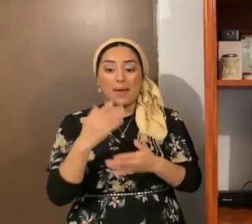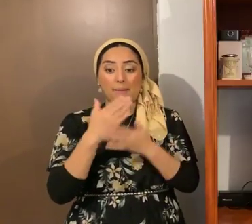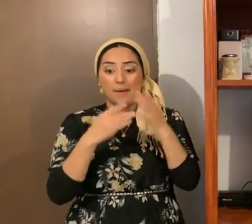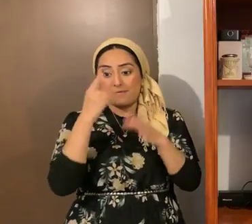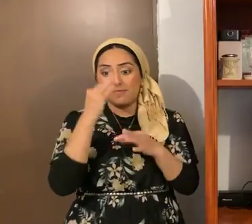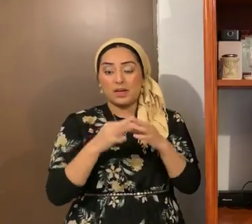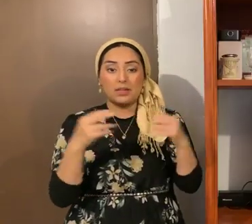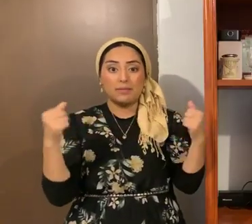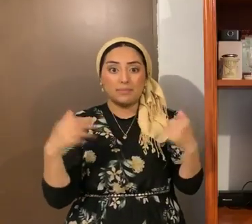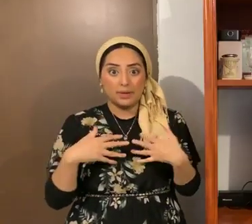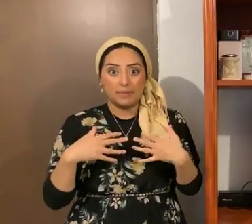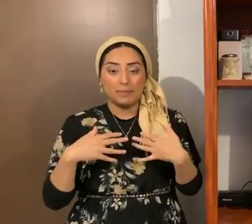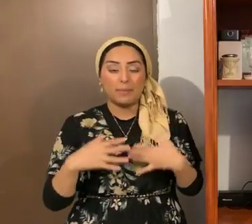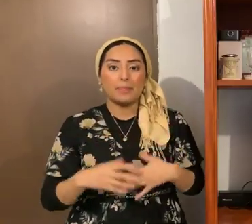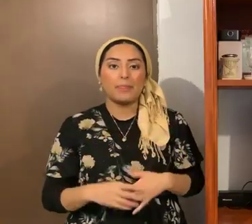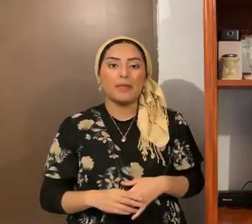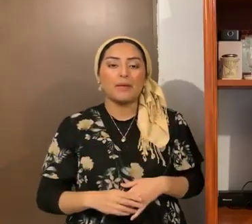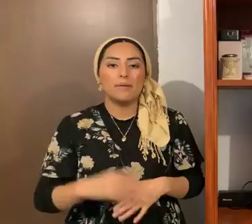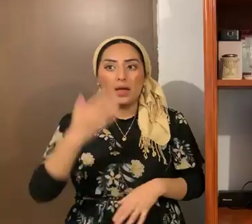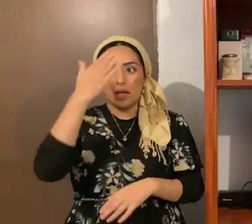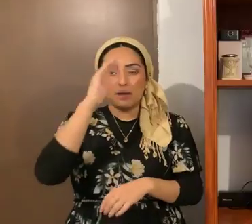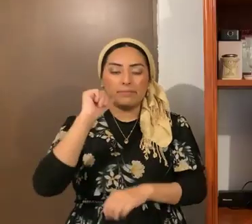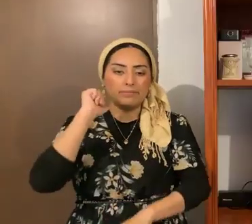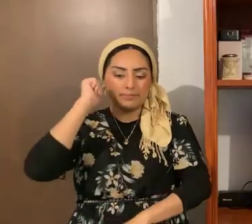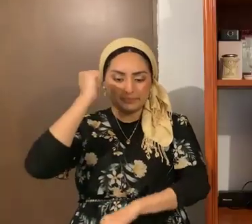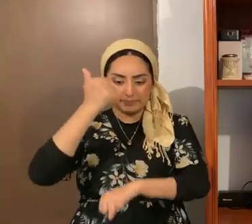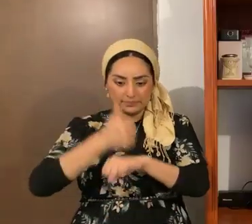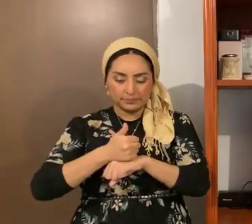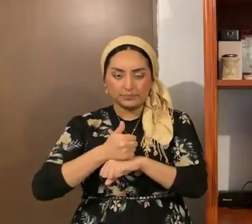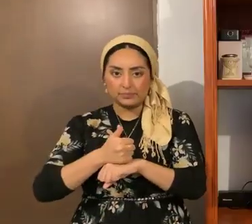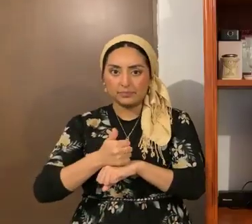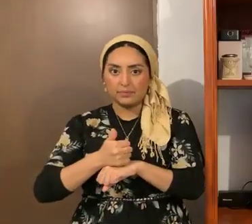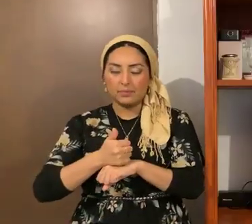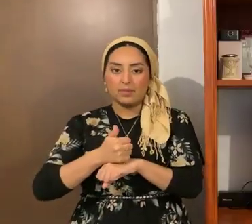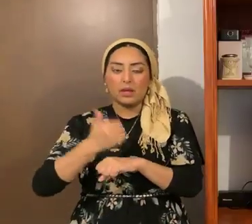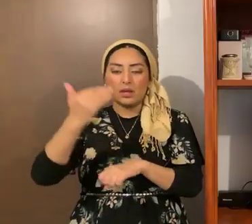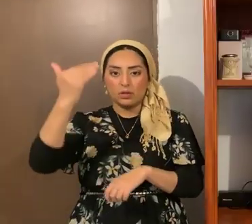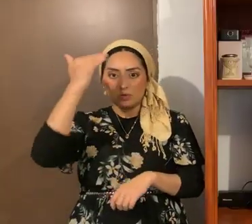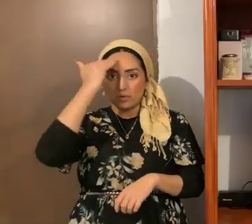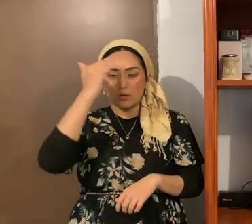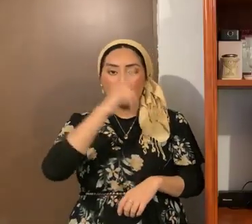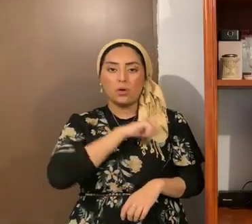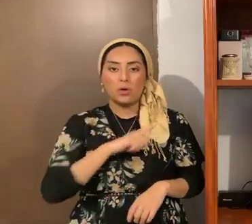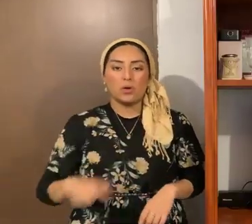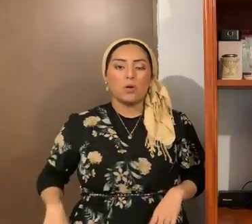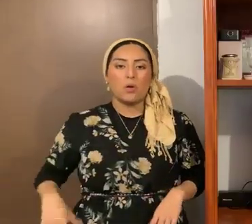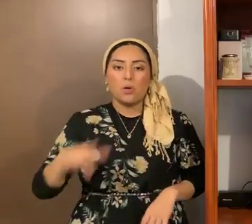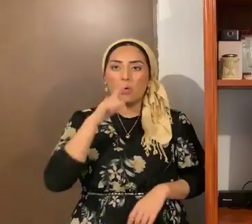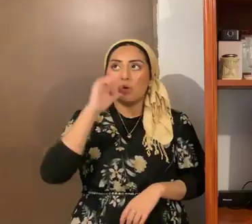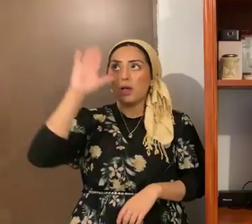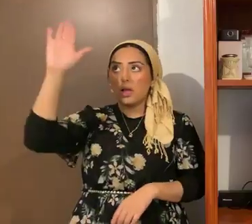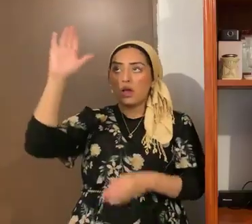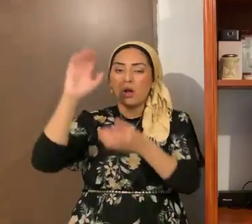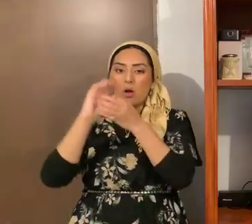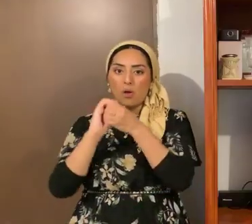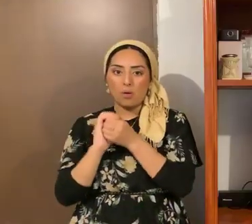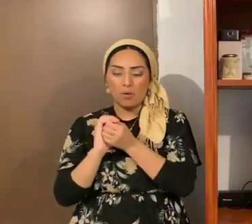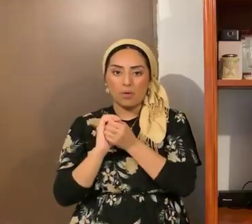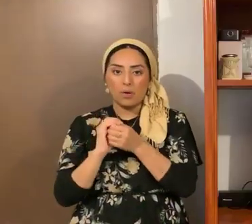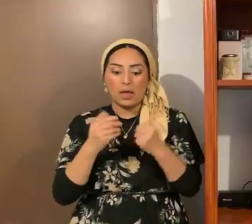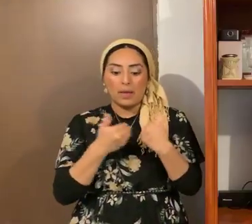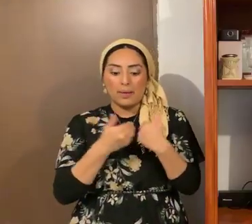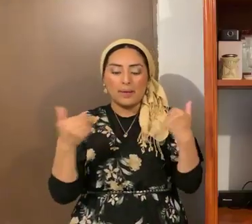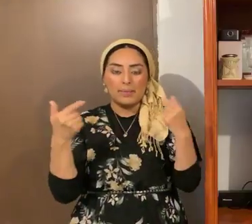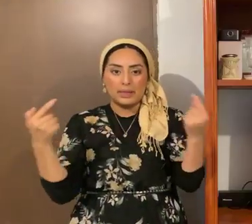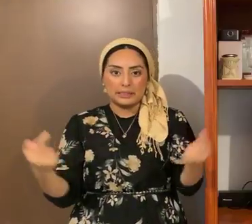de algunos. Pero el fundamento de Elohim está firme teniendo este sello. Conoce el Adón a los que son suyos, y apártese de iniquidad todo